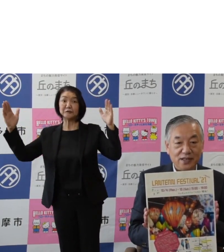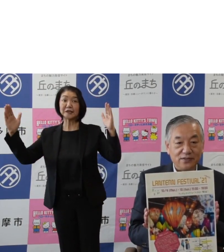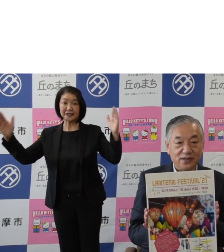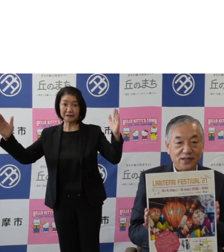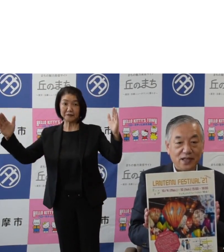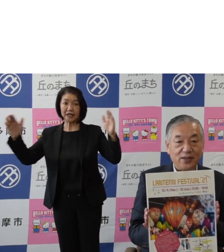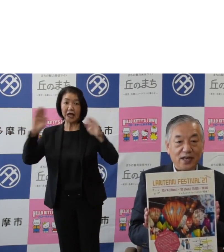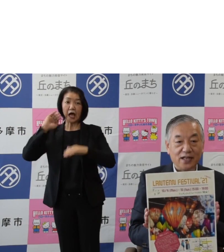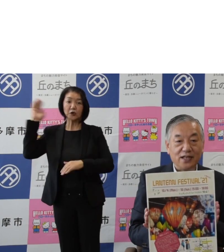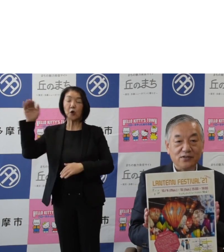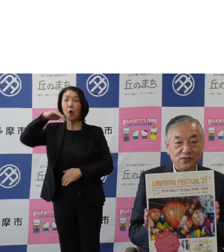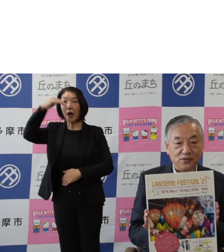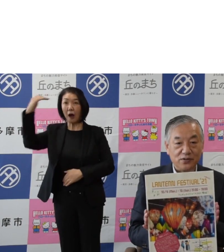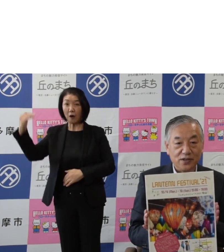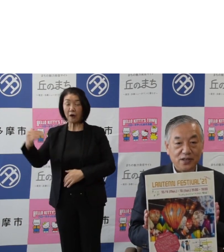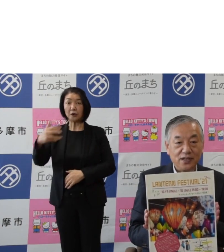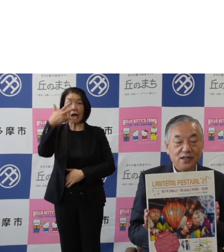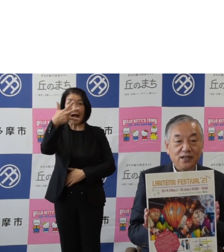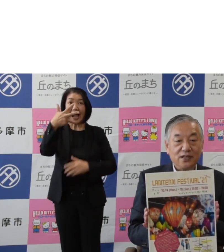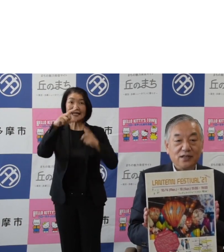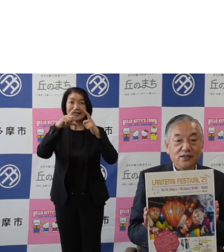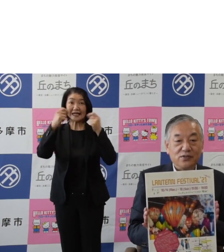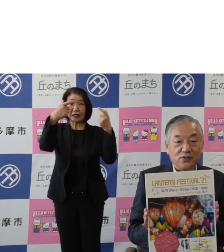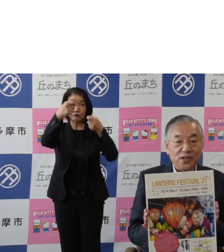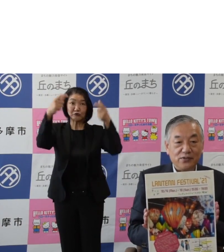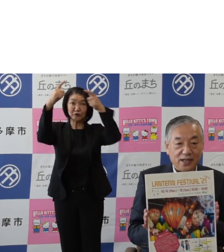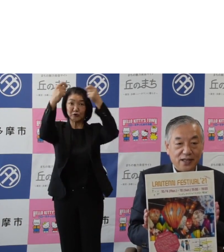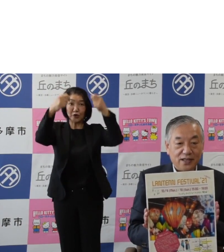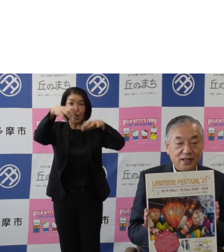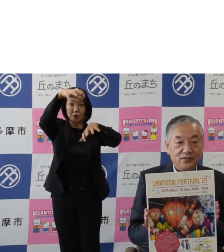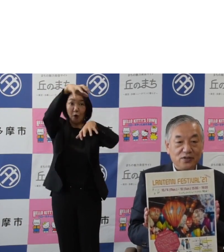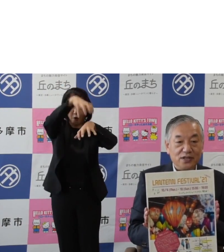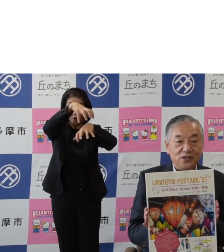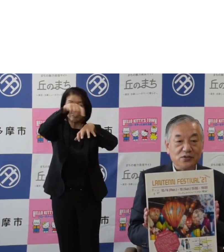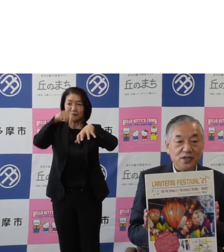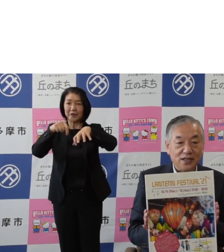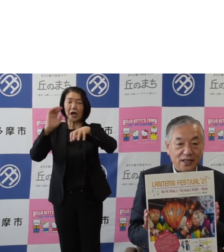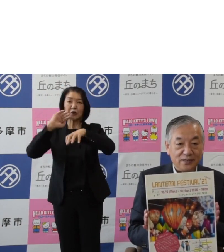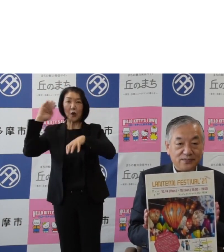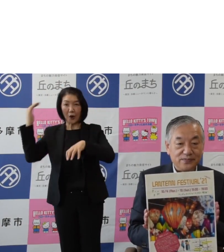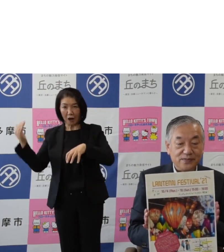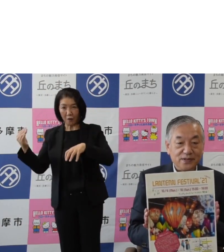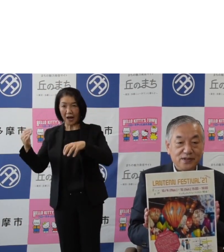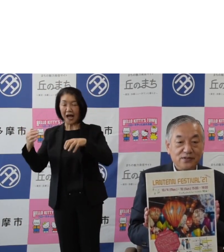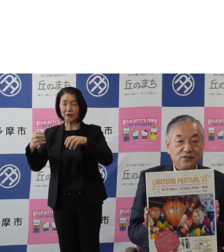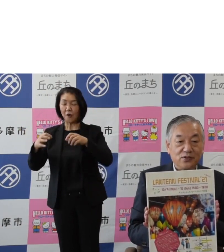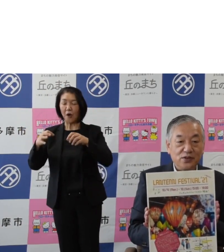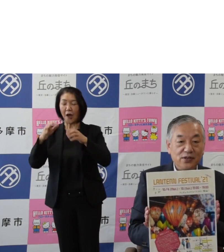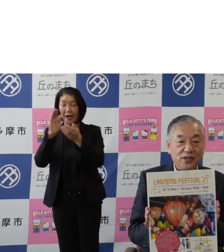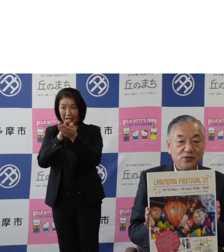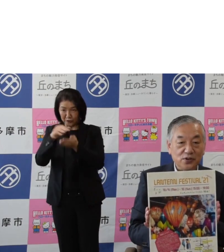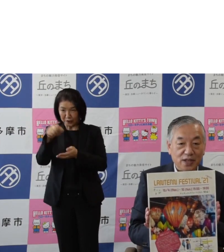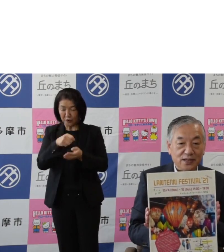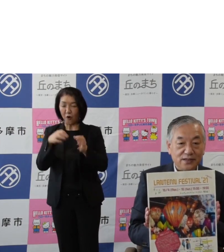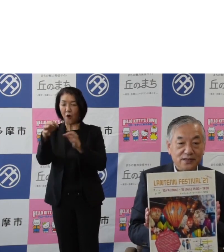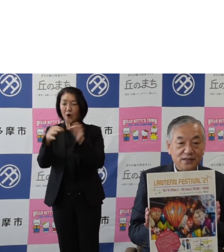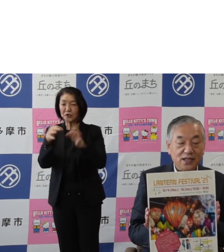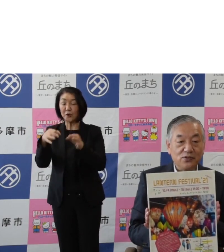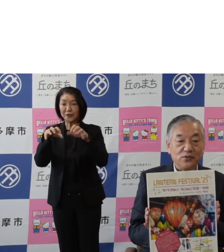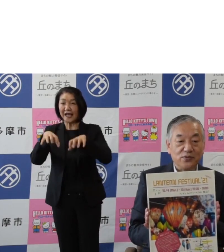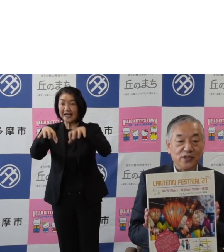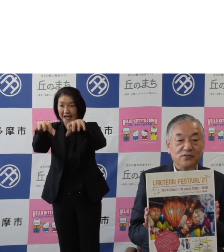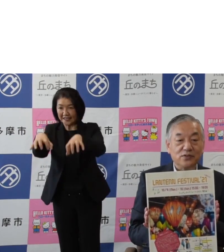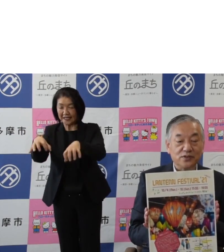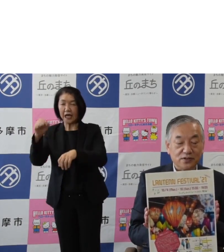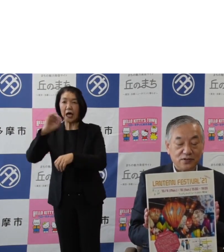スマイル多摩八角堂豊ヶ丘買い取り商店街豊ヶ丘図書館